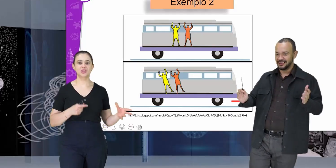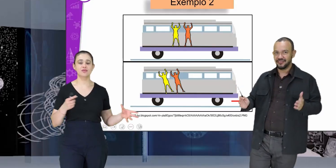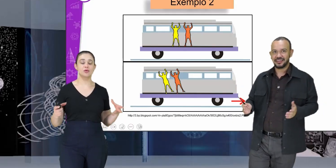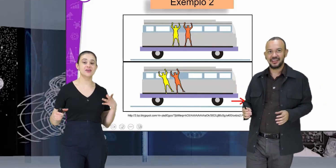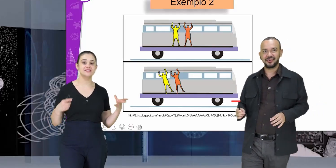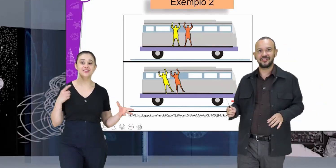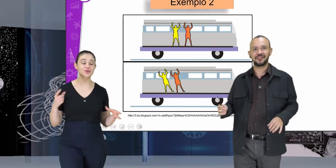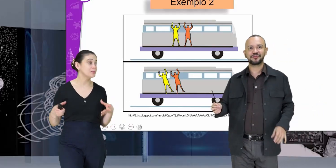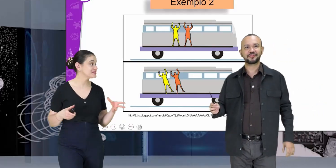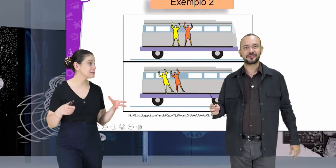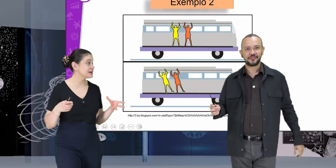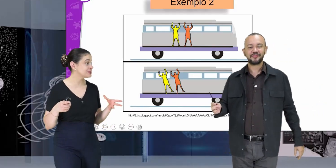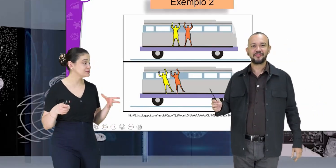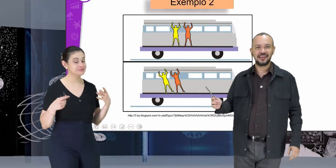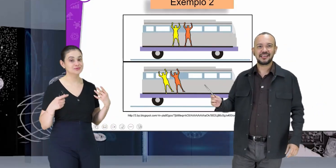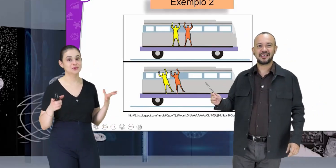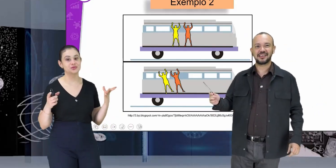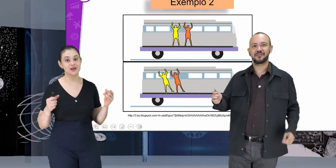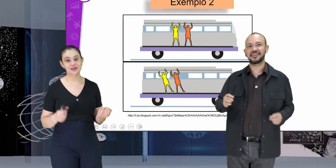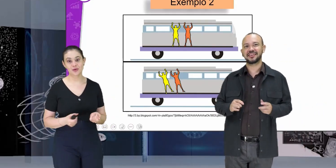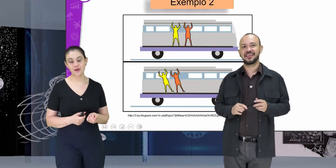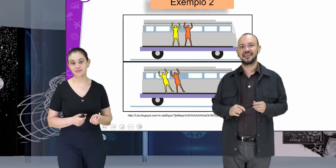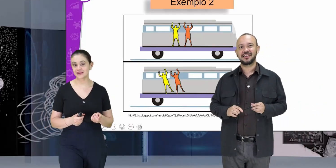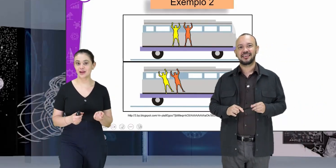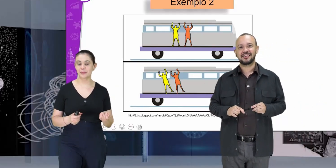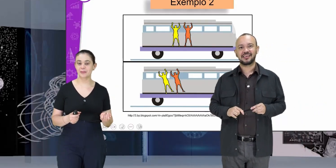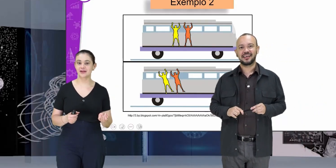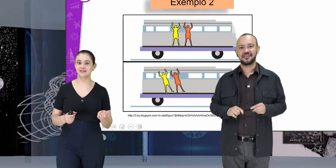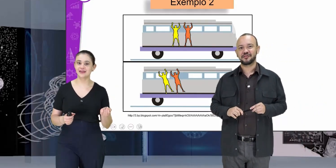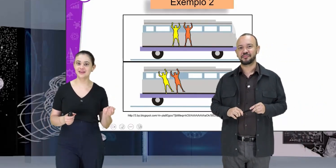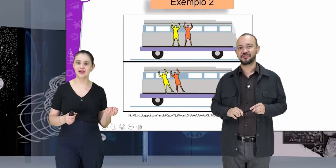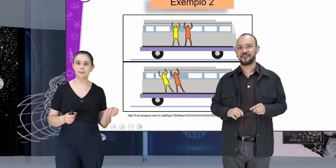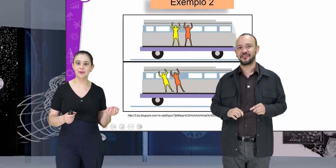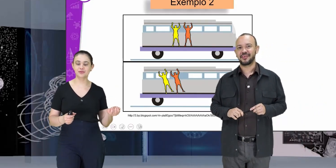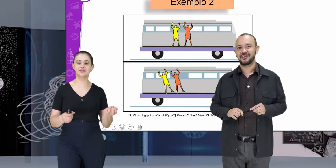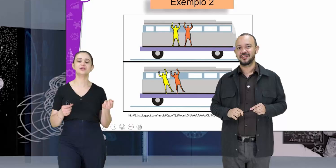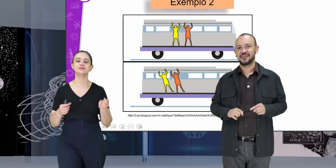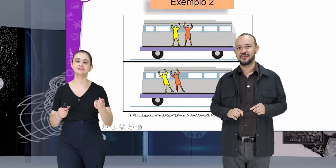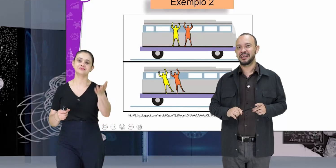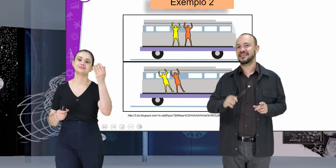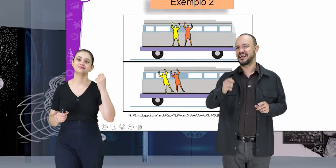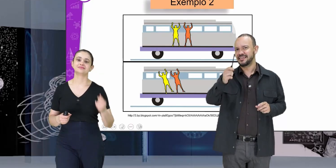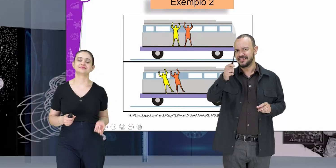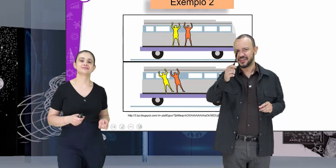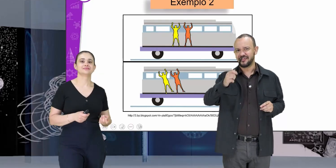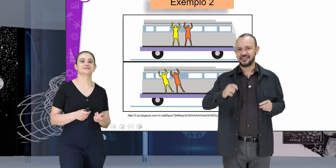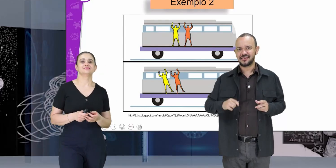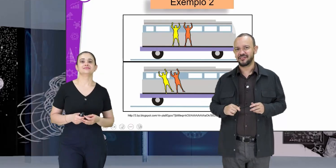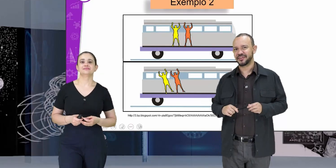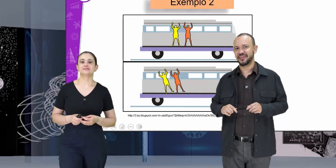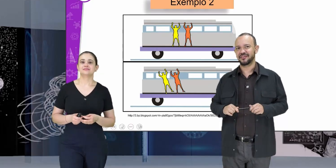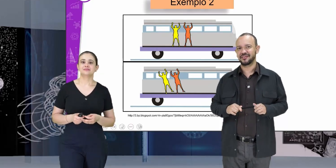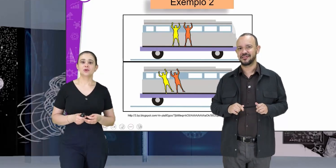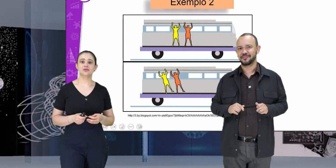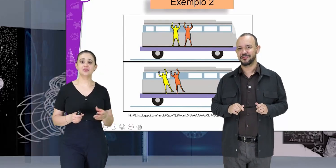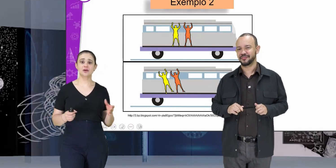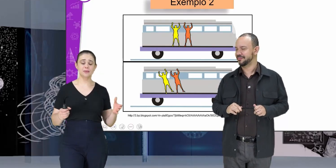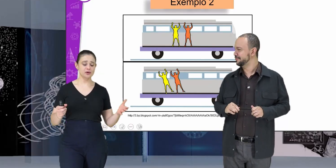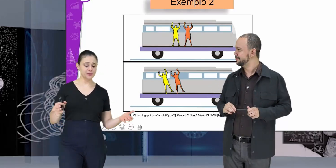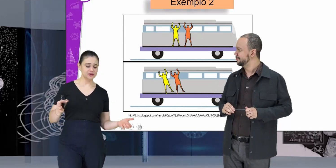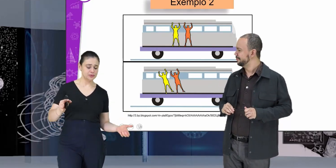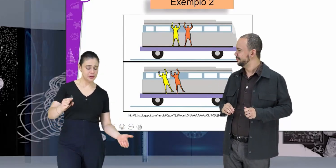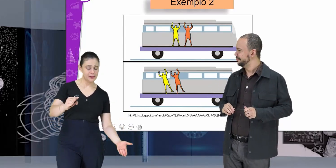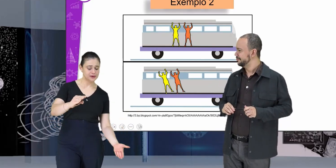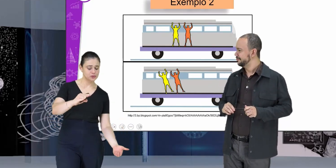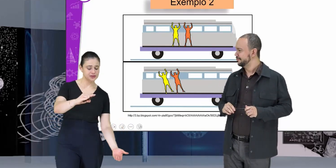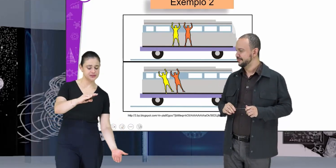dois estavam conversando, não perceberam? Exatamente. Quando saiu, ó, tenderam a permanecer ali em repouso, então... Pensa aí se isso já aconteceu contigo. Ou se não, Maico,